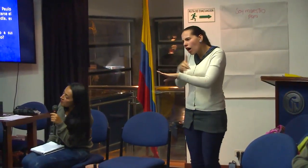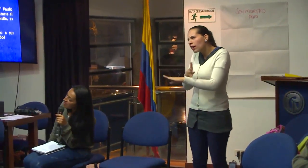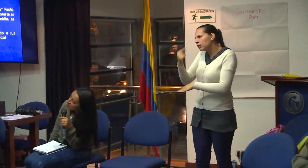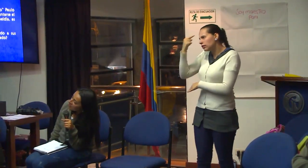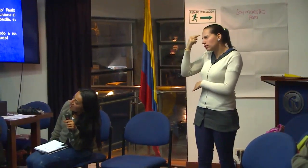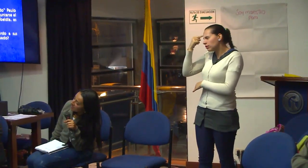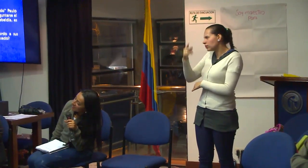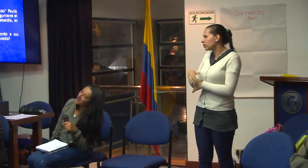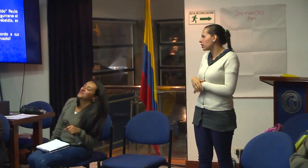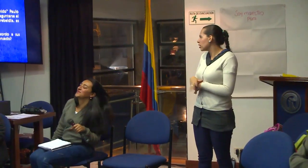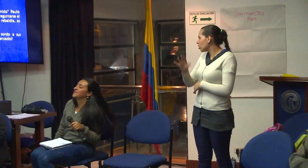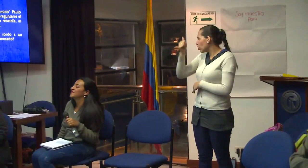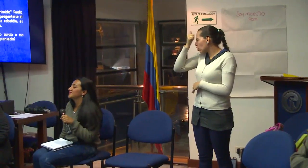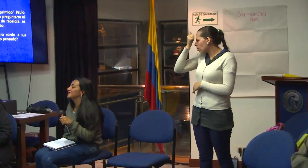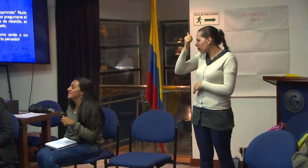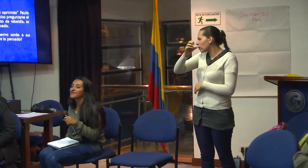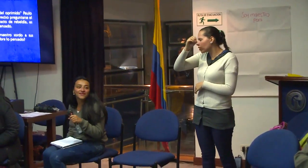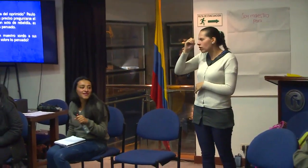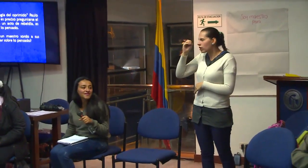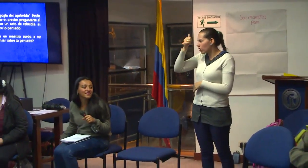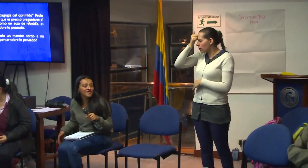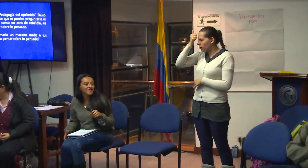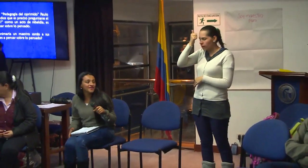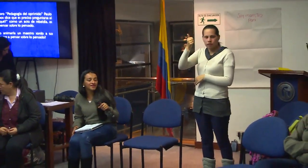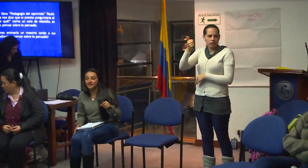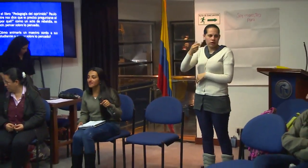Profe Omar, profe Camilo.